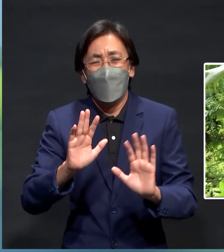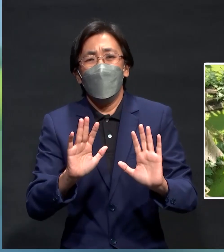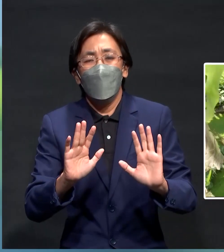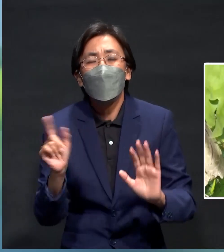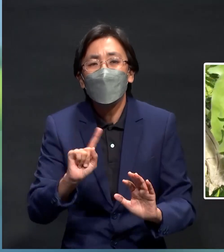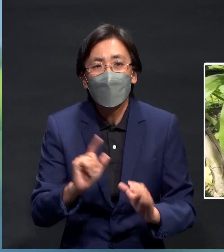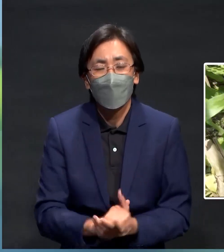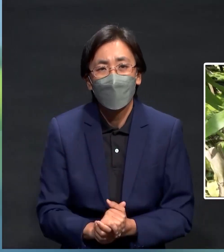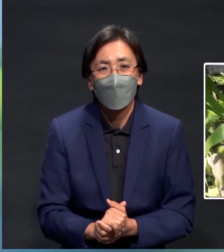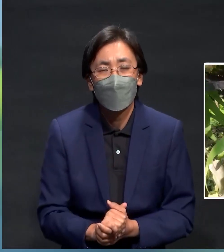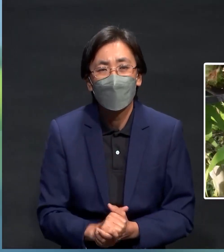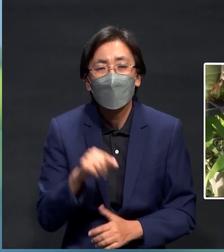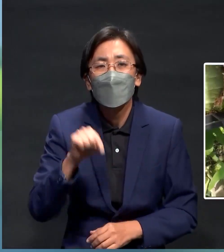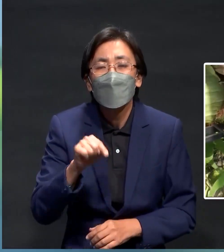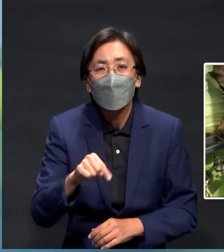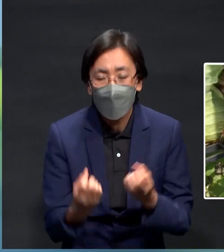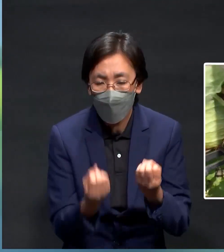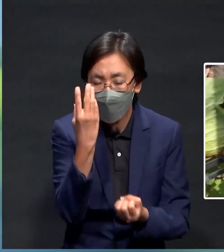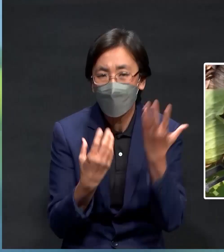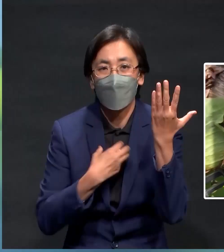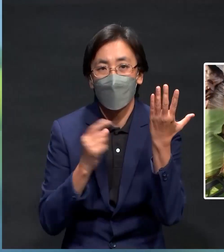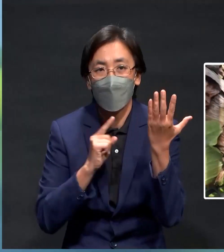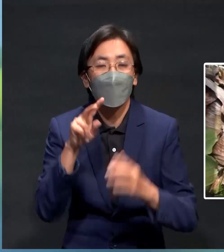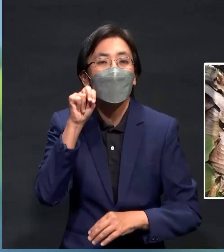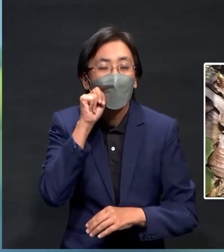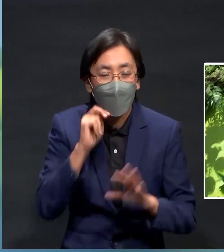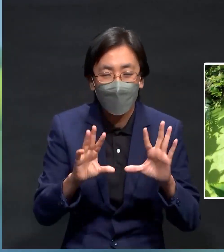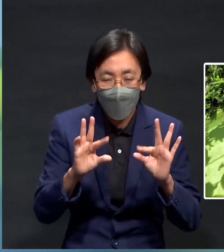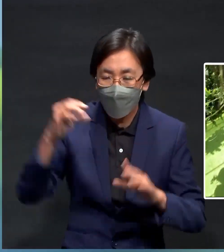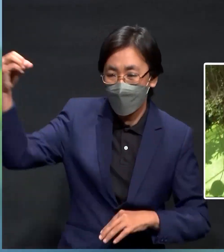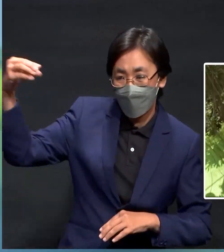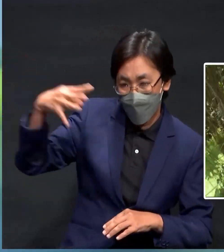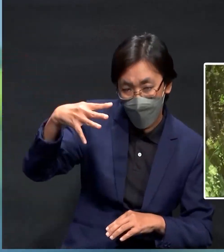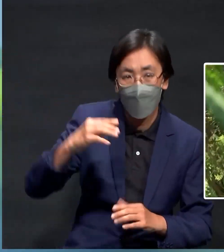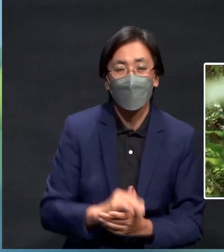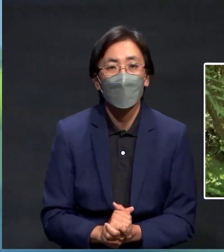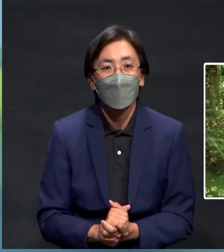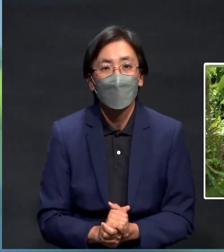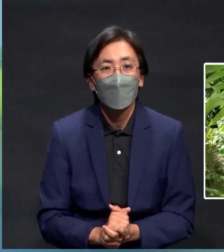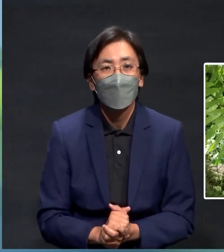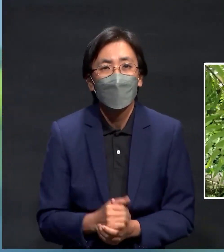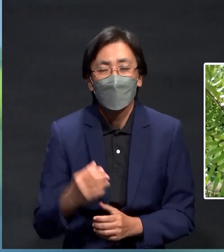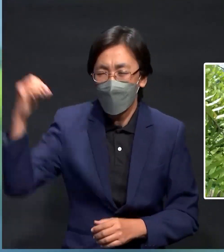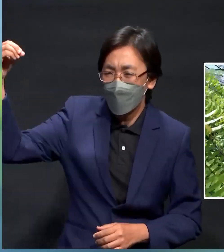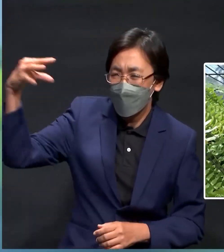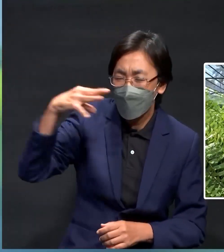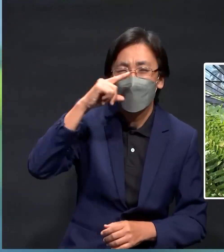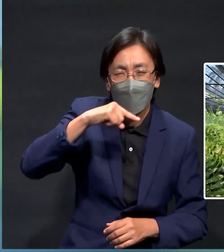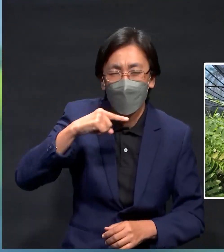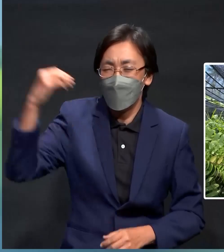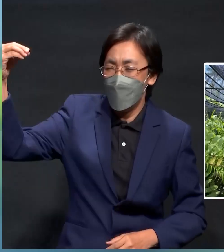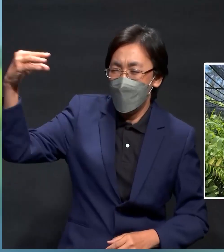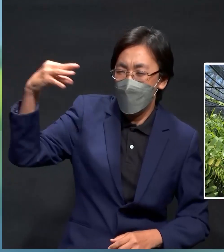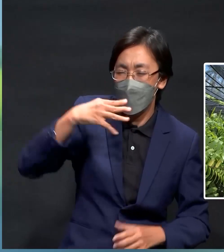การทำสวนเี่ย ส่ที่ทต้ไม้ต้องการหหักคอน้ำความชื้นและแงแดดแต่ทีนี้ด้ความทวาแสงแดประเทศไทยเี่มัร้อน